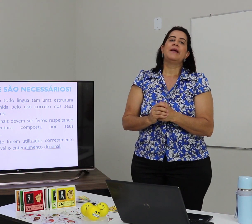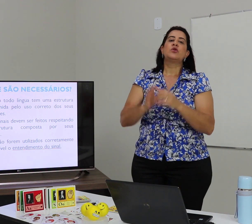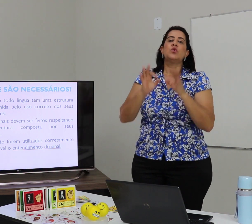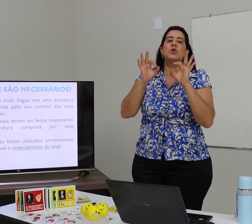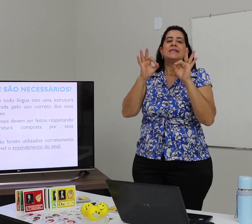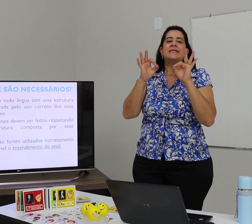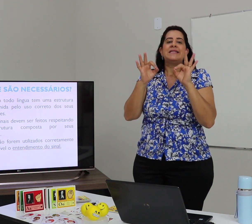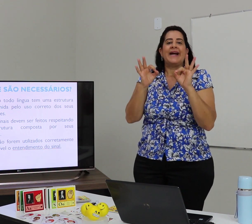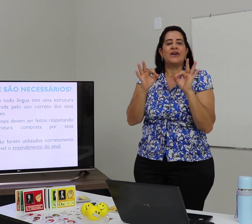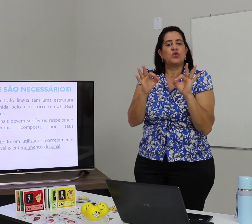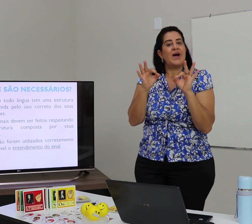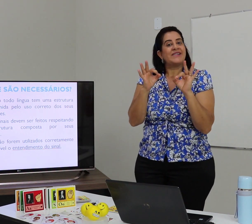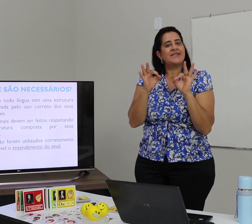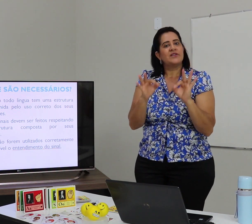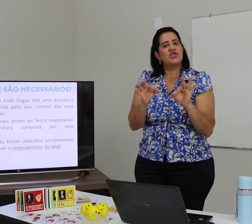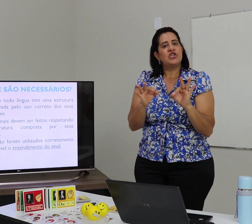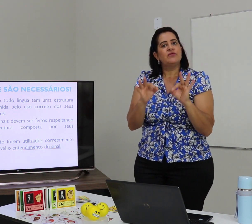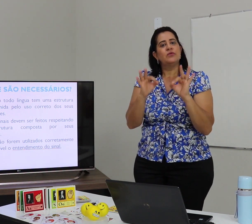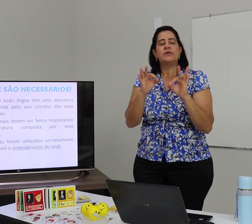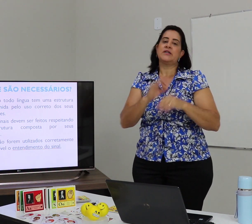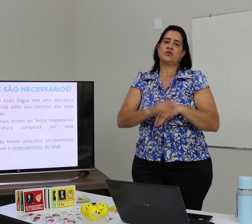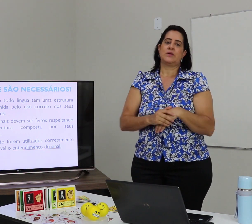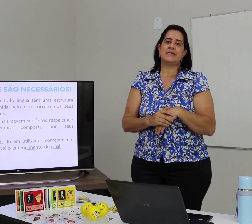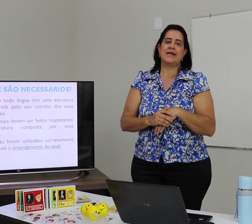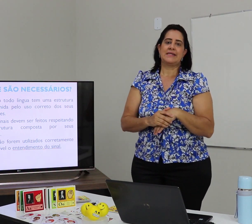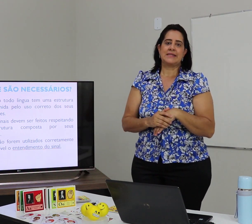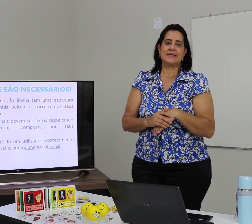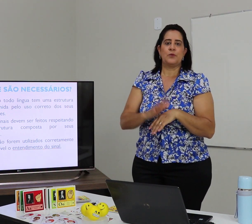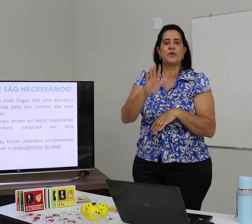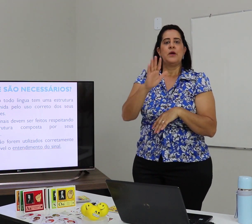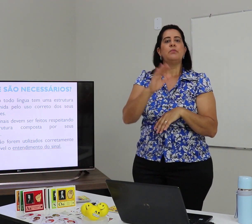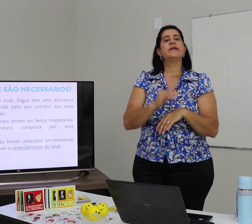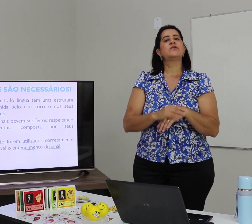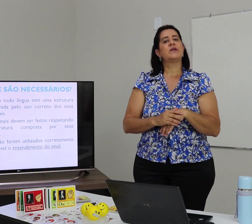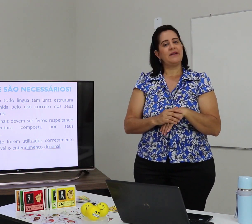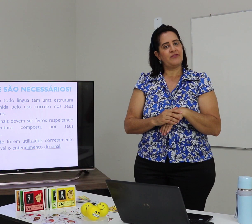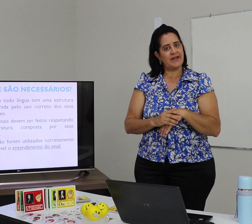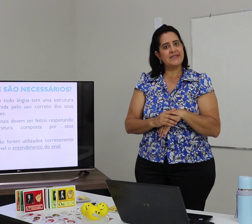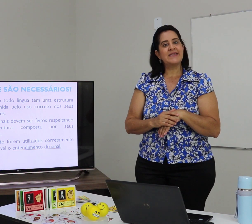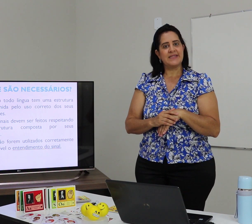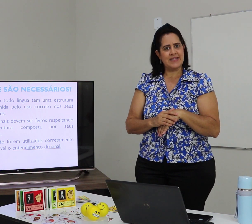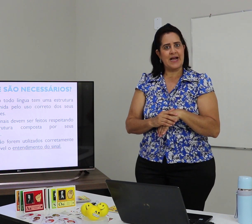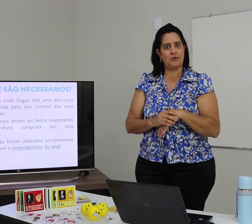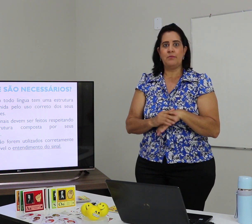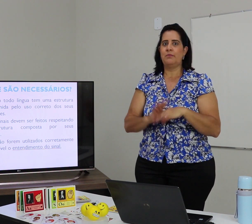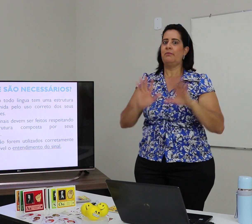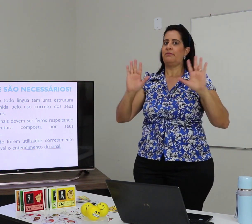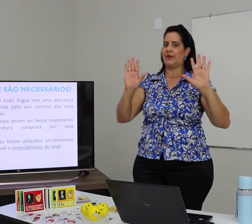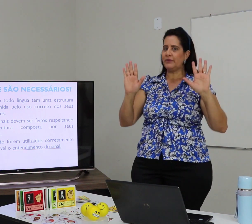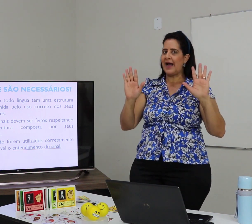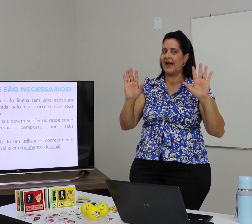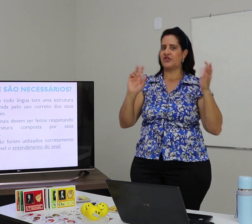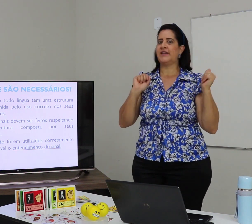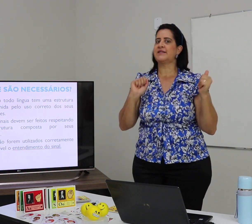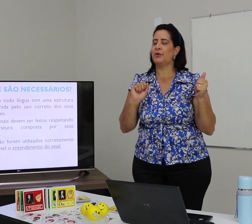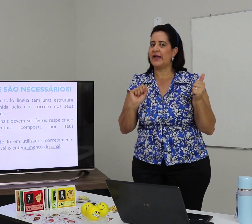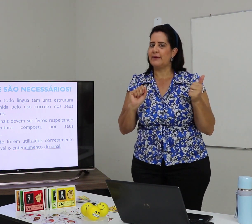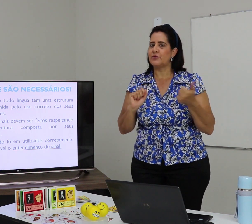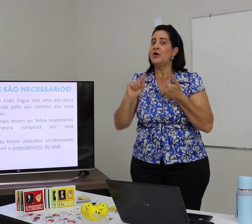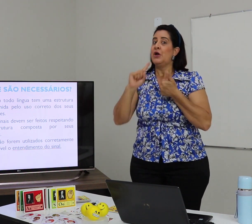entendimento certo, assertivo da sua sinalização. Por isso que ele faz necessário. Então tá, já respondemos o